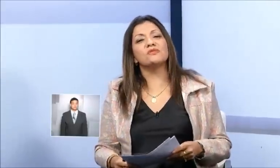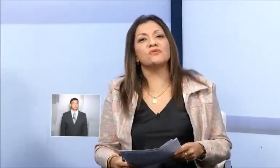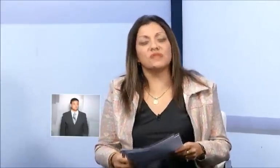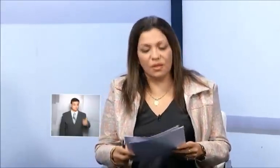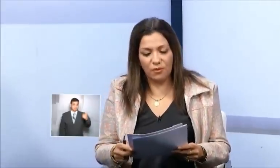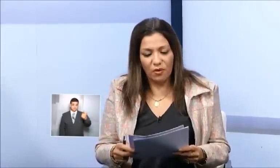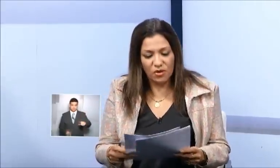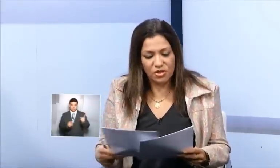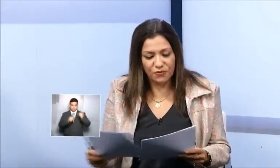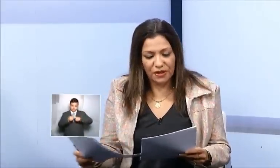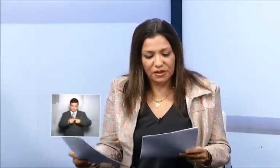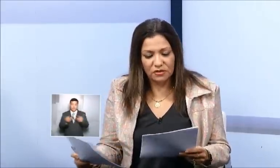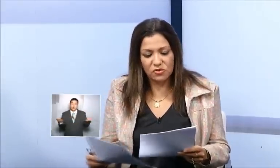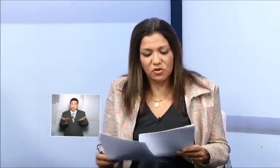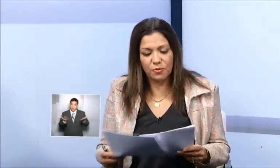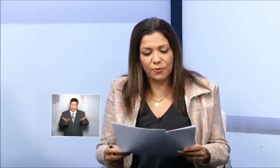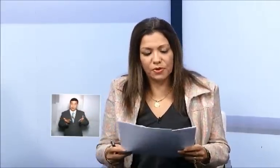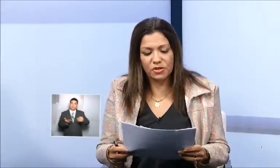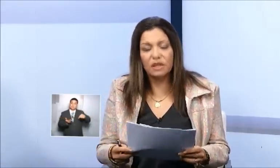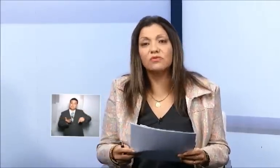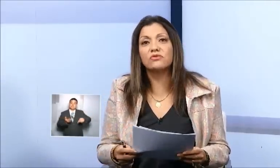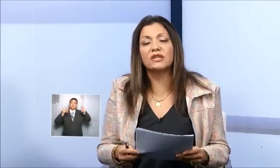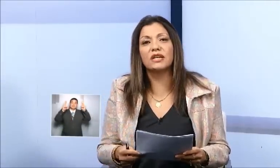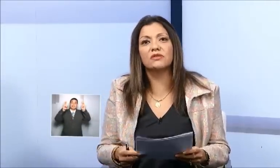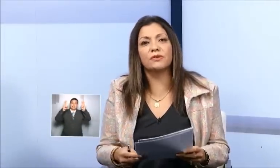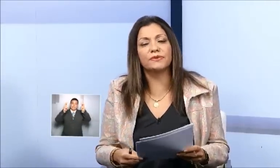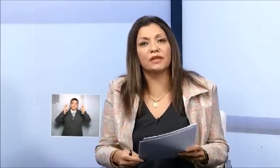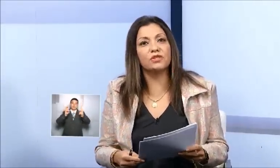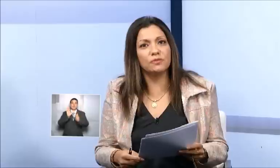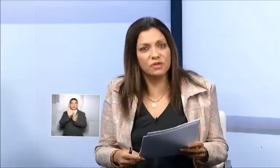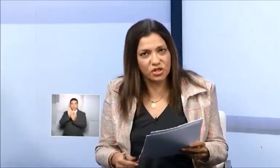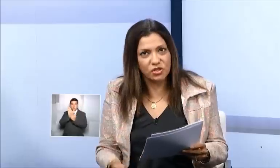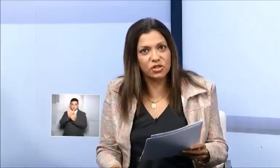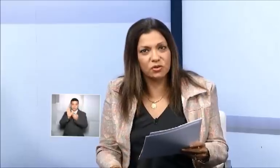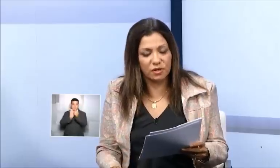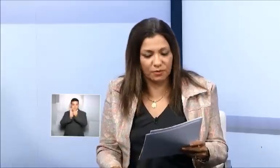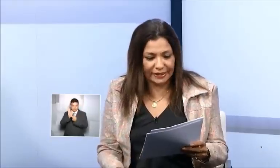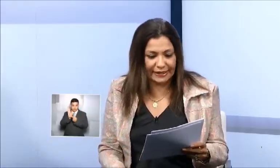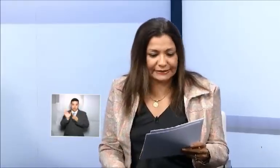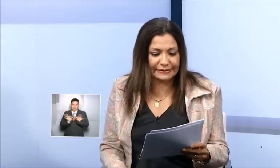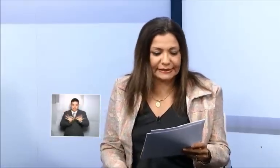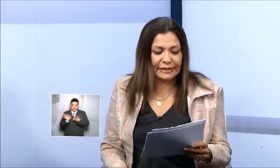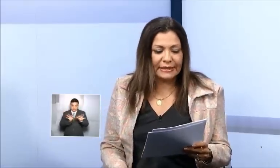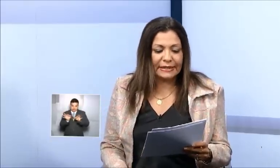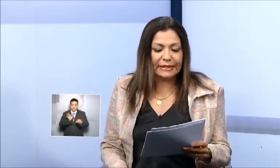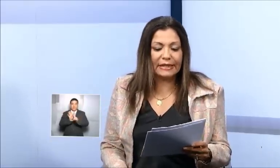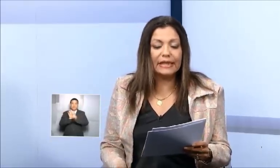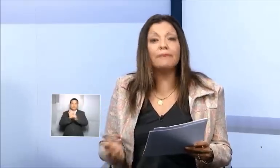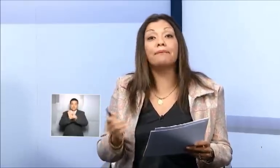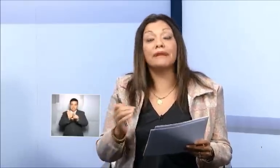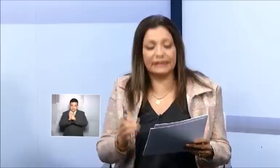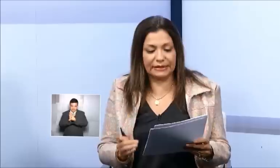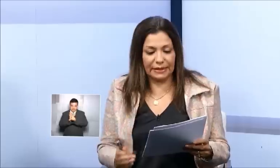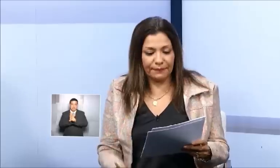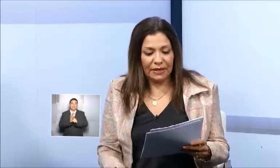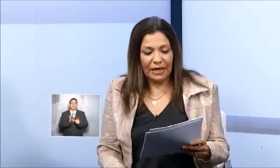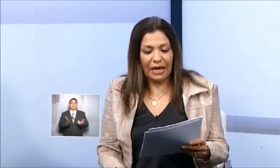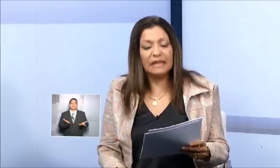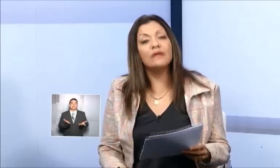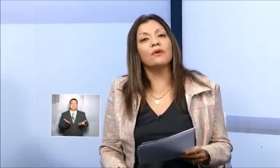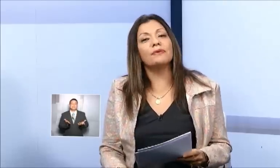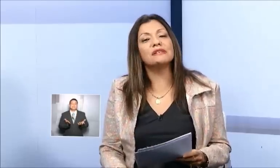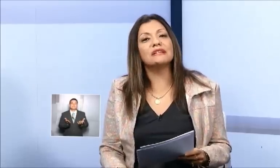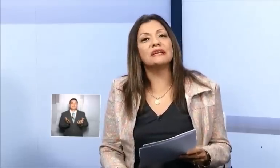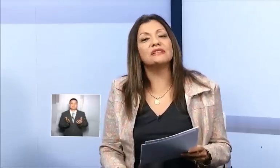Voltamos com a discussão, hoje falando sobre um projeto de lei do deputado Edmir Chedid, do Democratas, que implanta